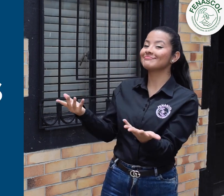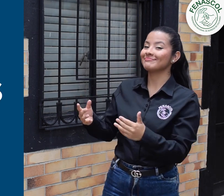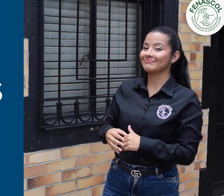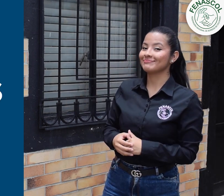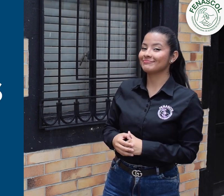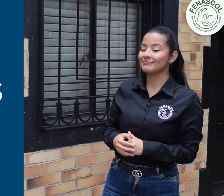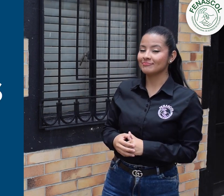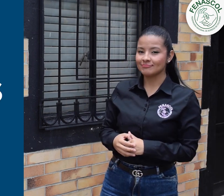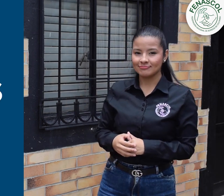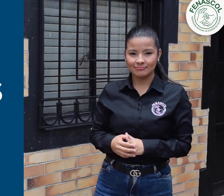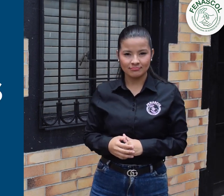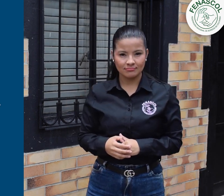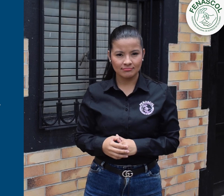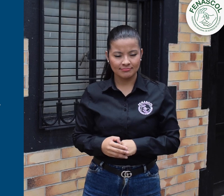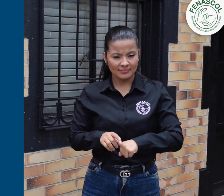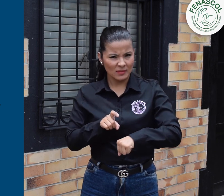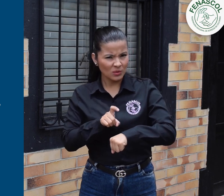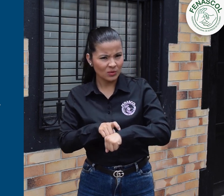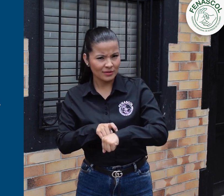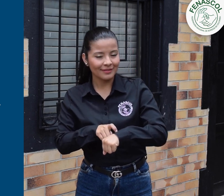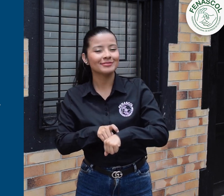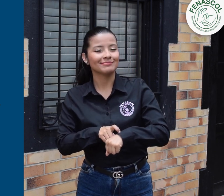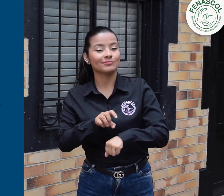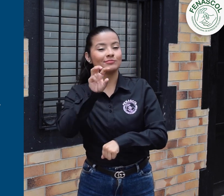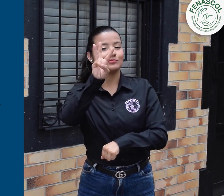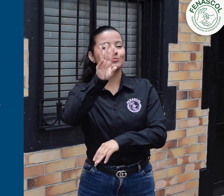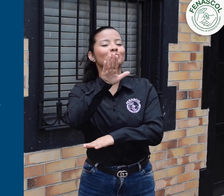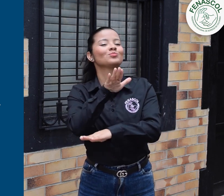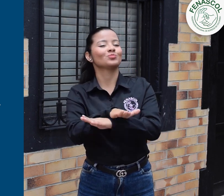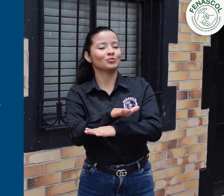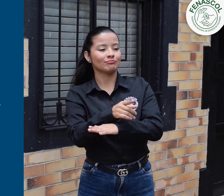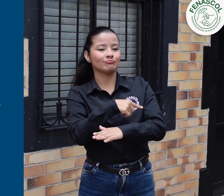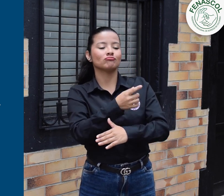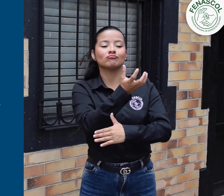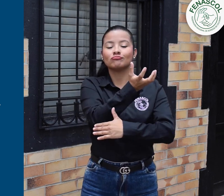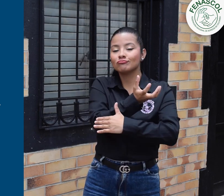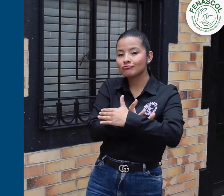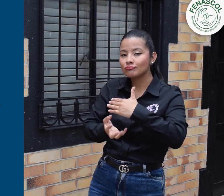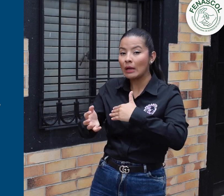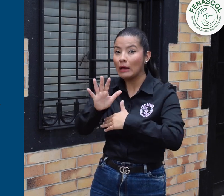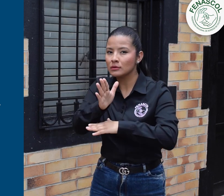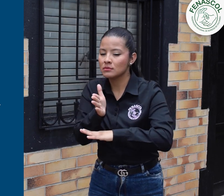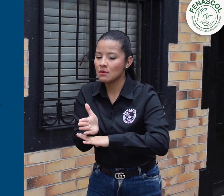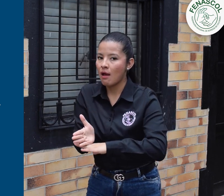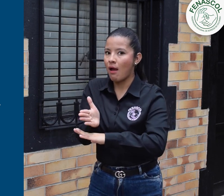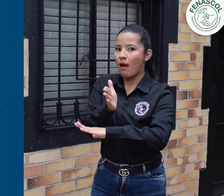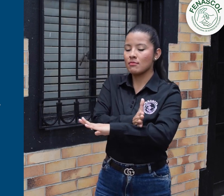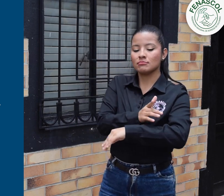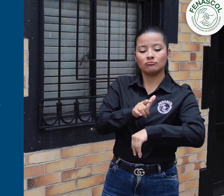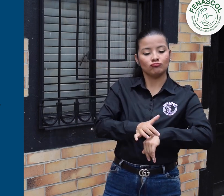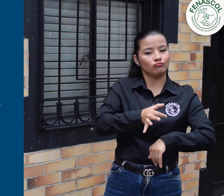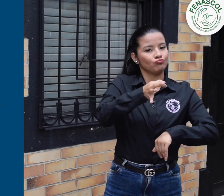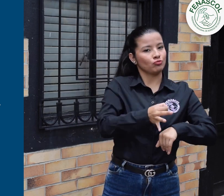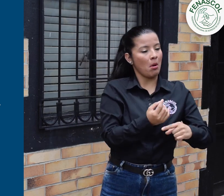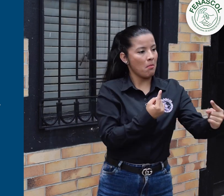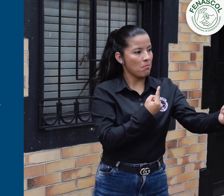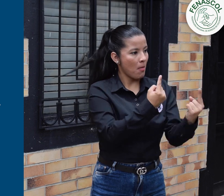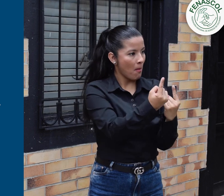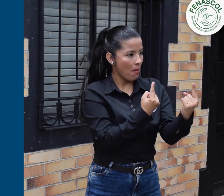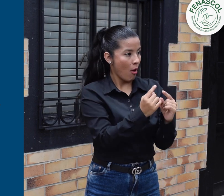son gratuitas recuerda llegar un poco antes de de las 3 de la tarde el punto